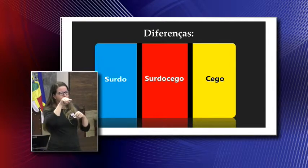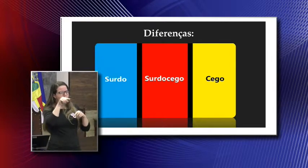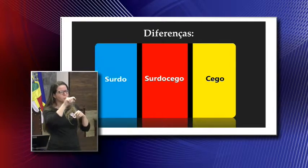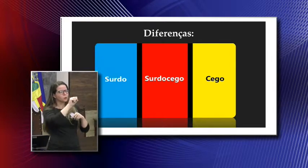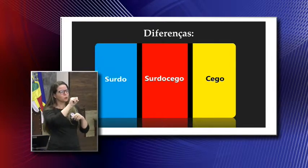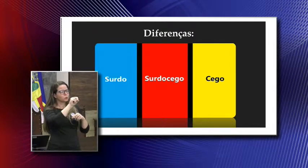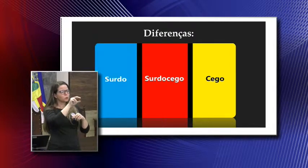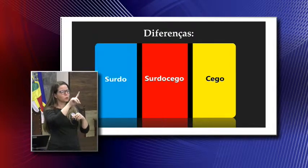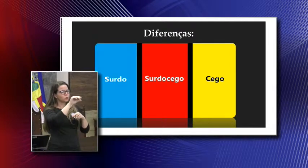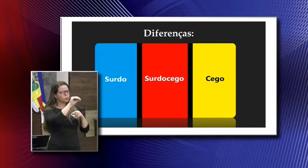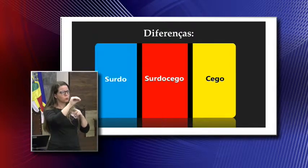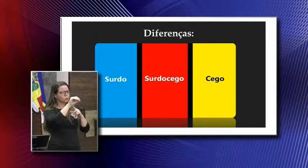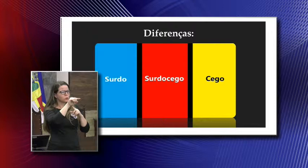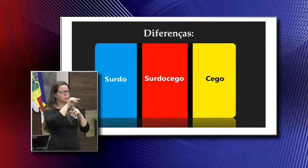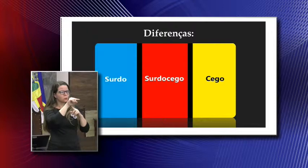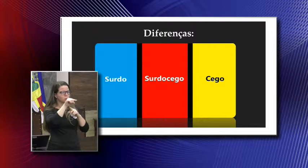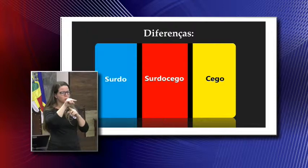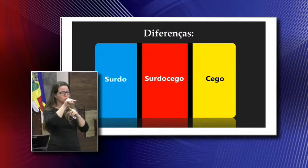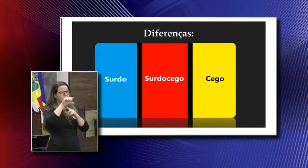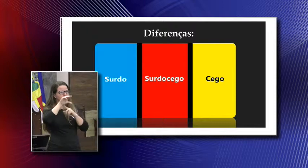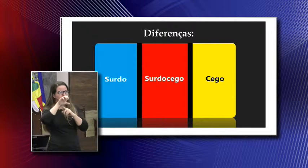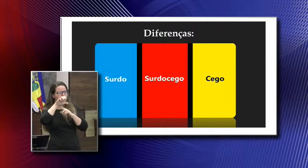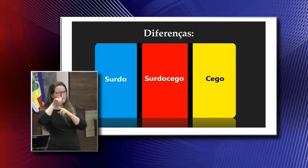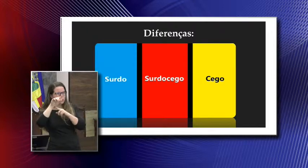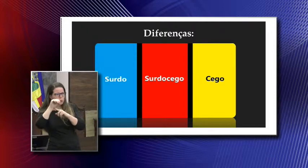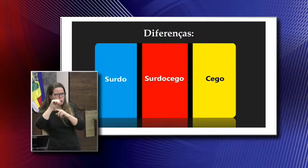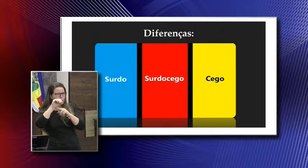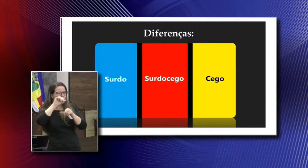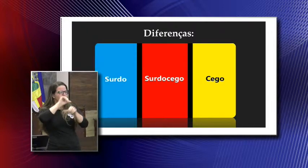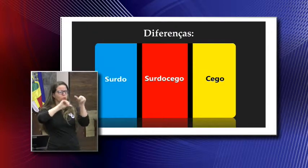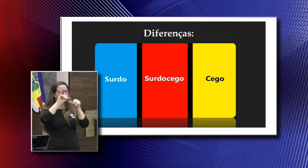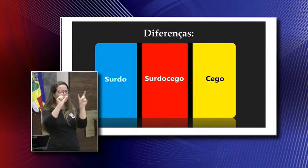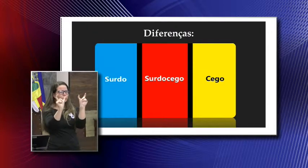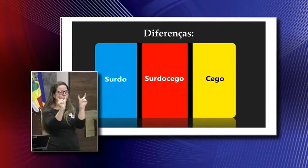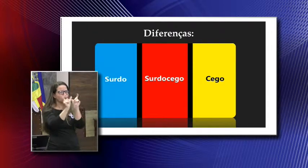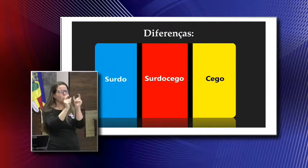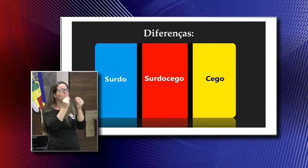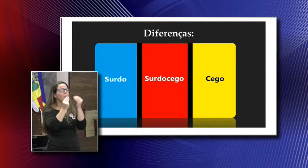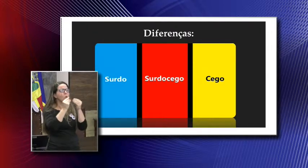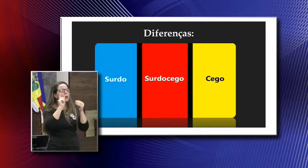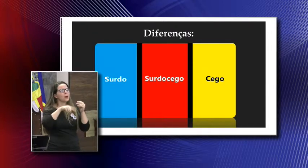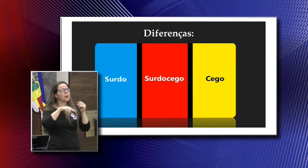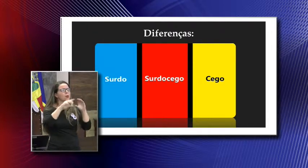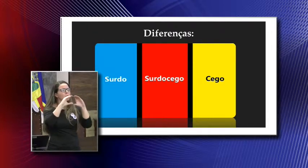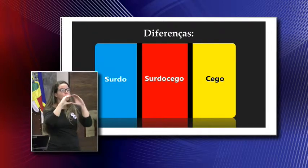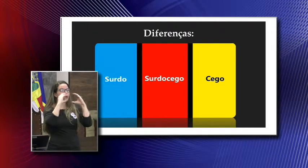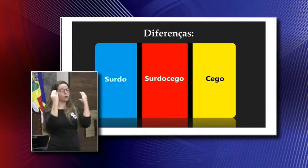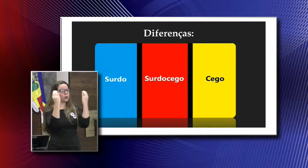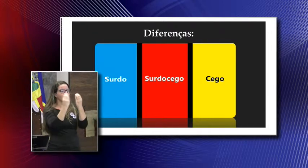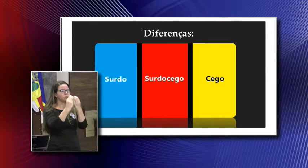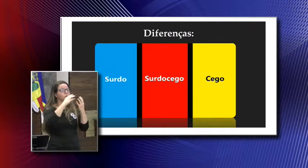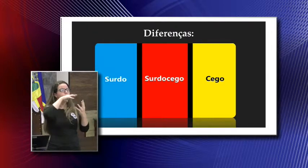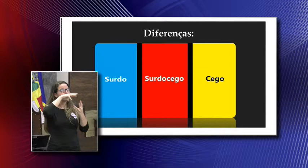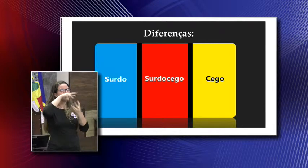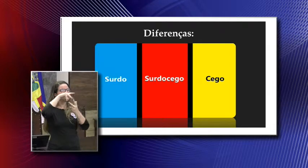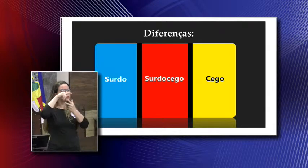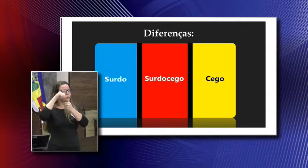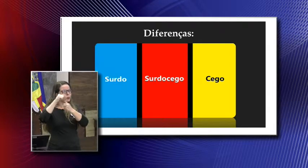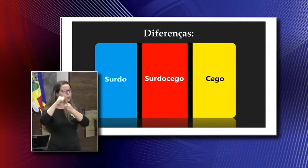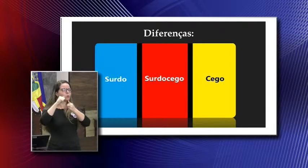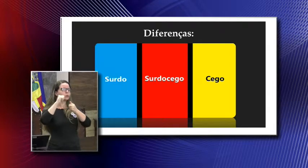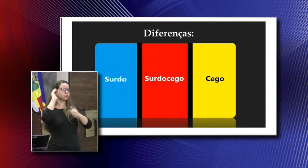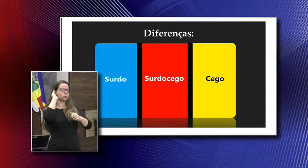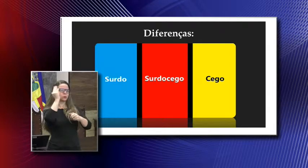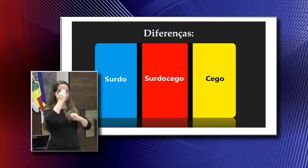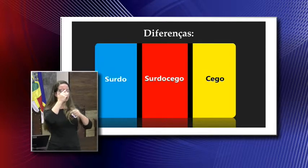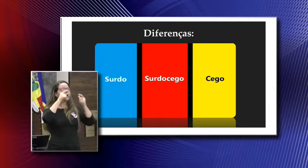ter políticas específicas para pessoa com surdocegueira. Então, até o registro dessa